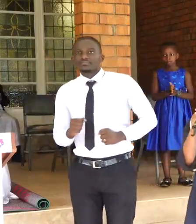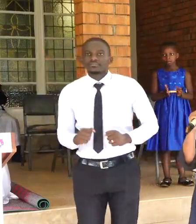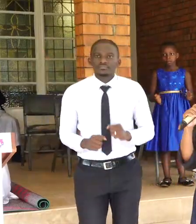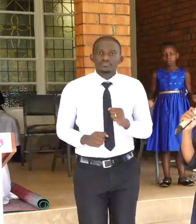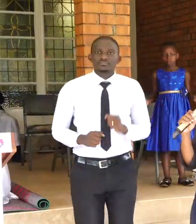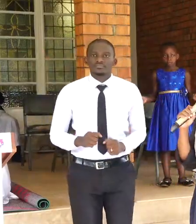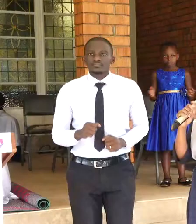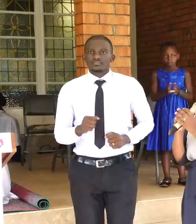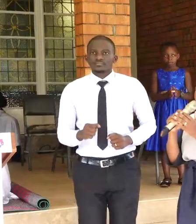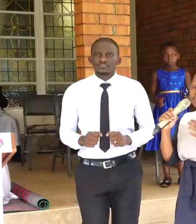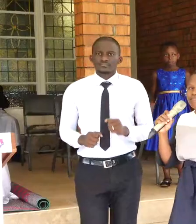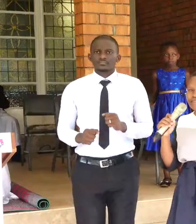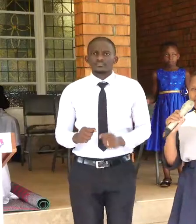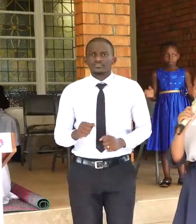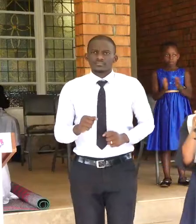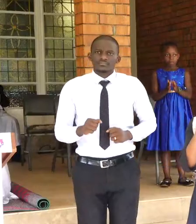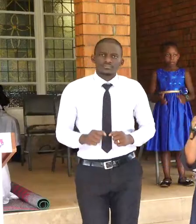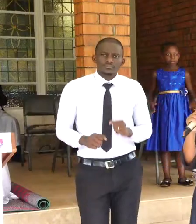Asanidde.